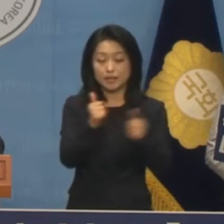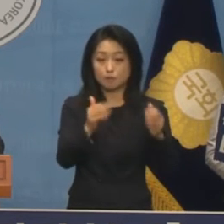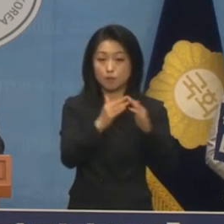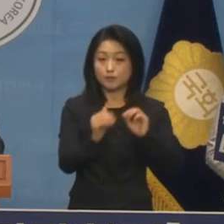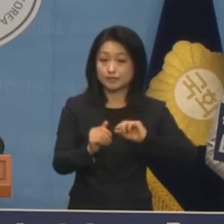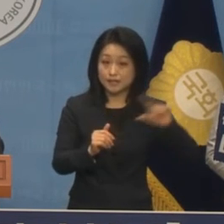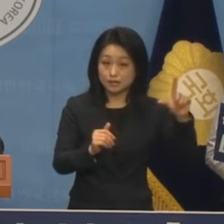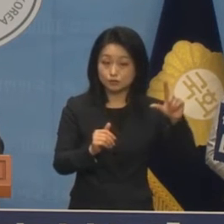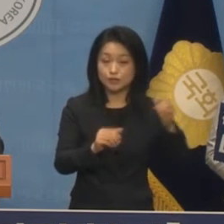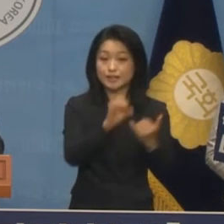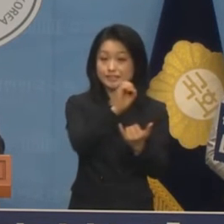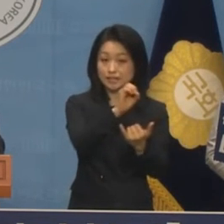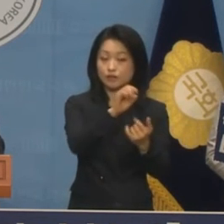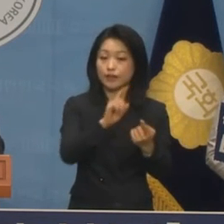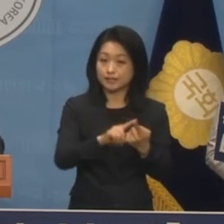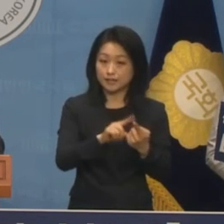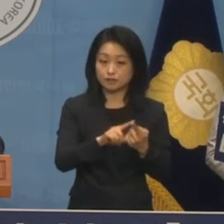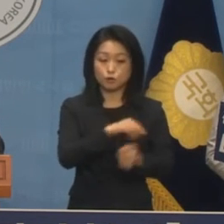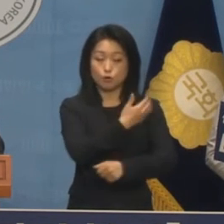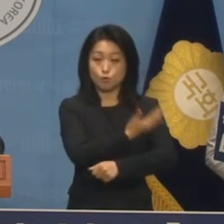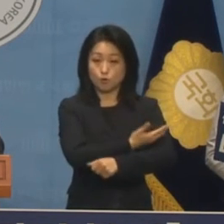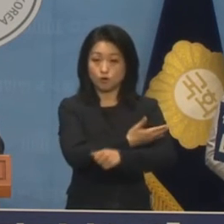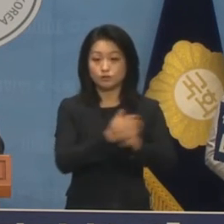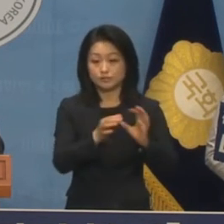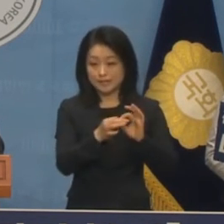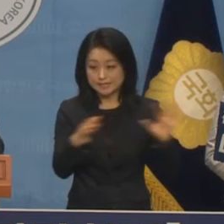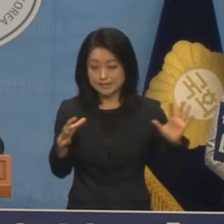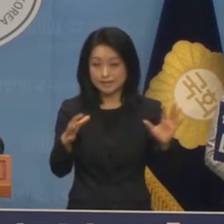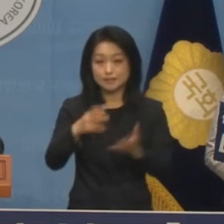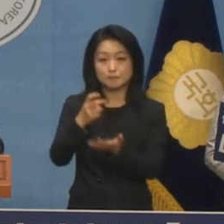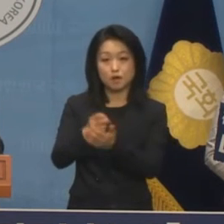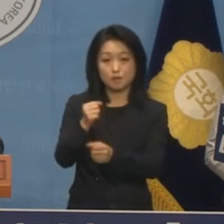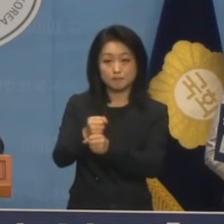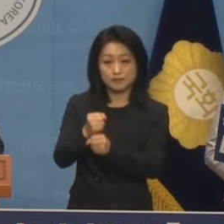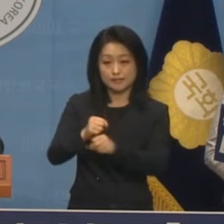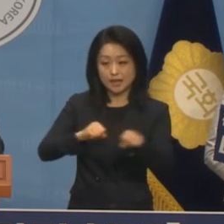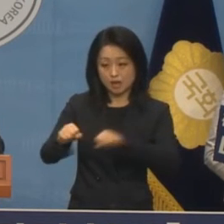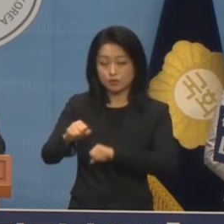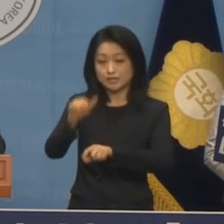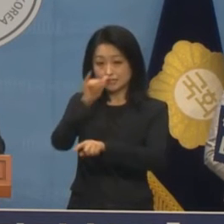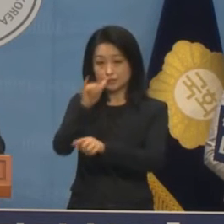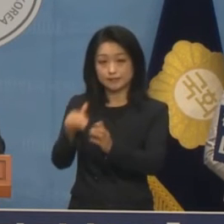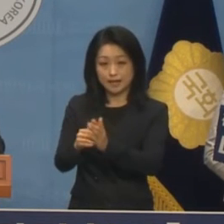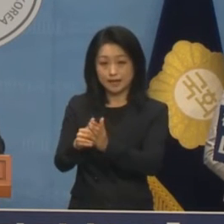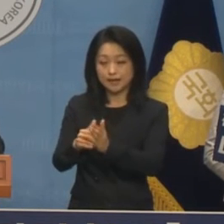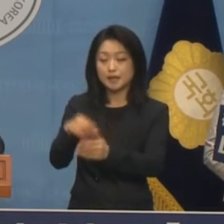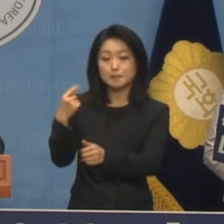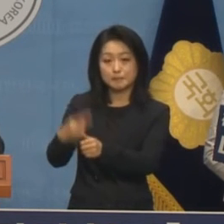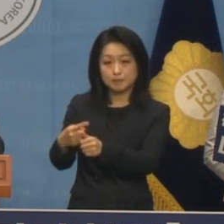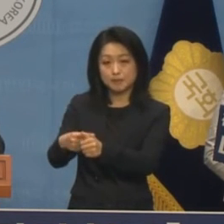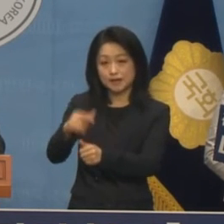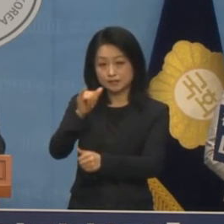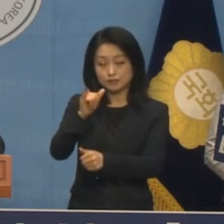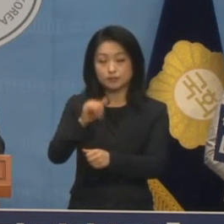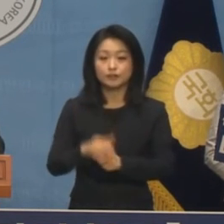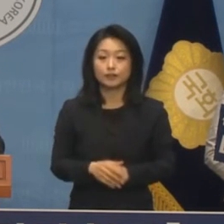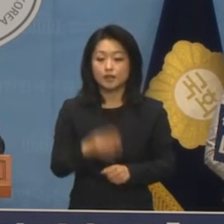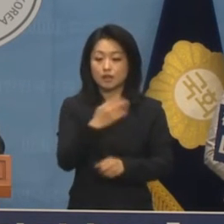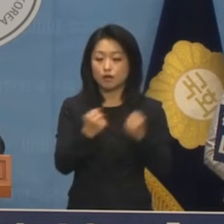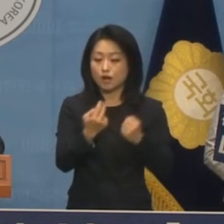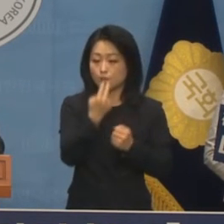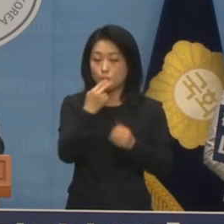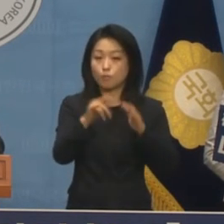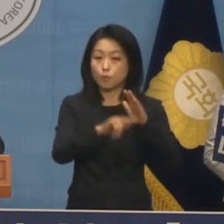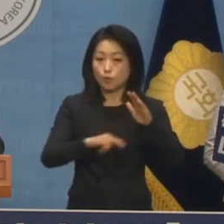의견이 젠더 이데올로기 실현을 위해 권한에 속하지 않는 실질적 입법 행위까지 했다는 것입니다. 이러한 비판은 최근 이슈인